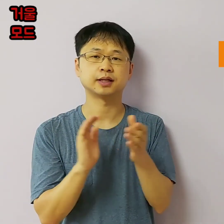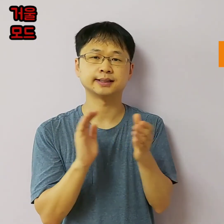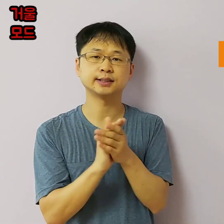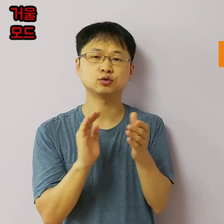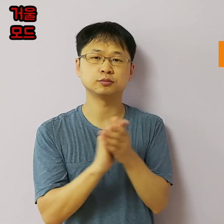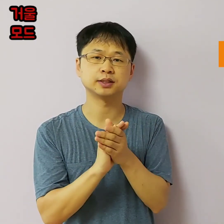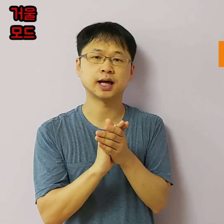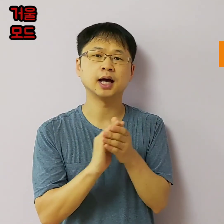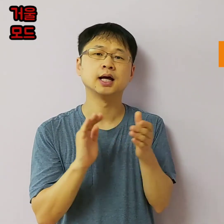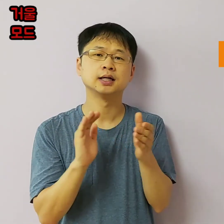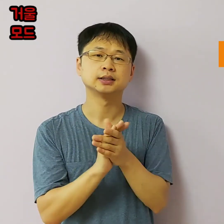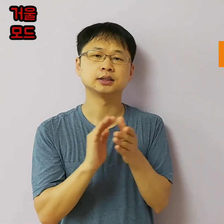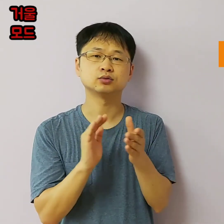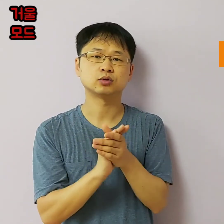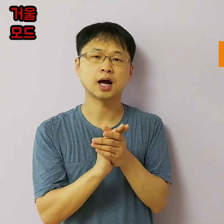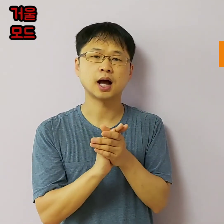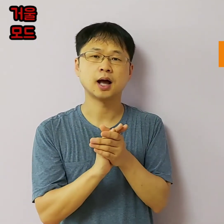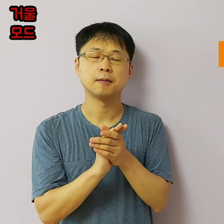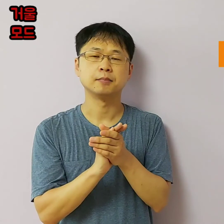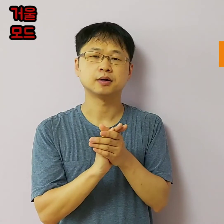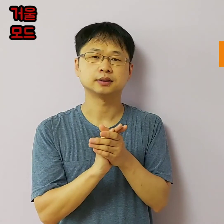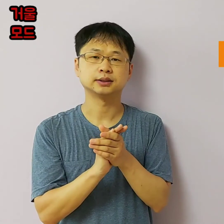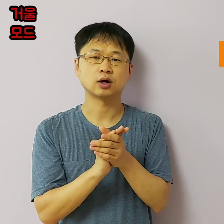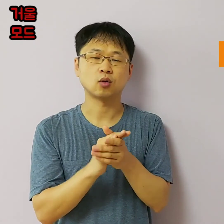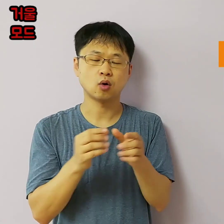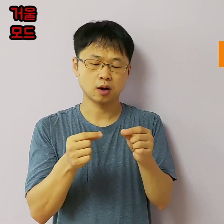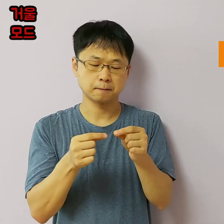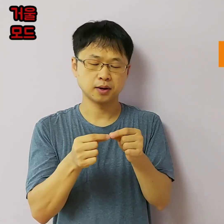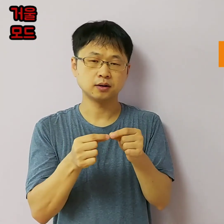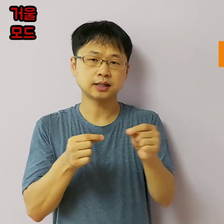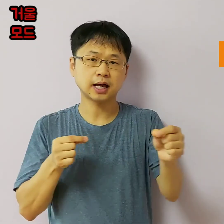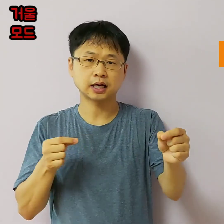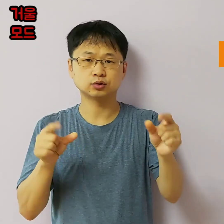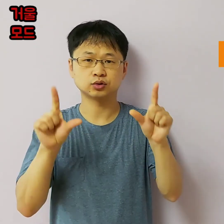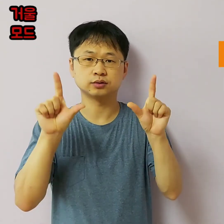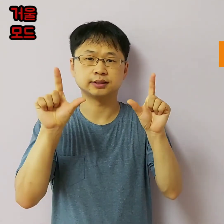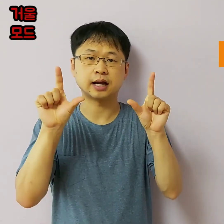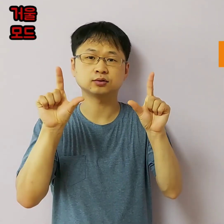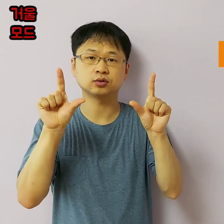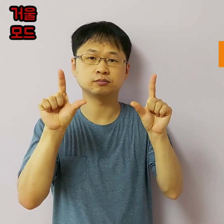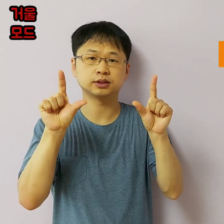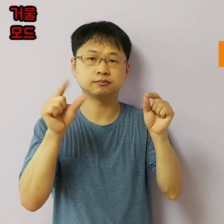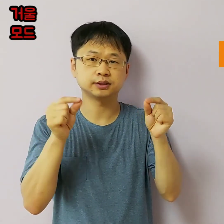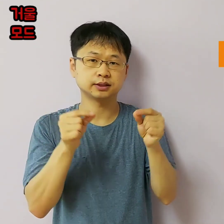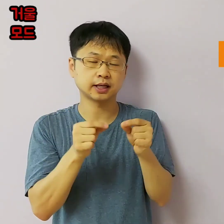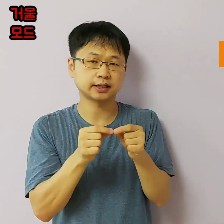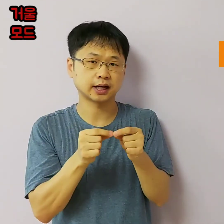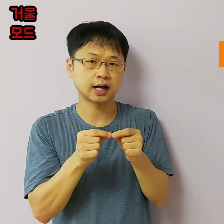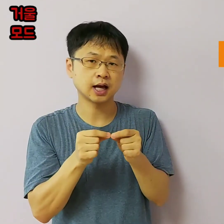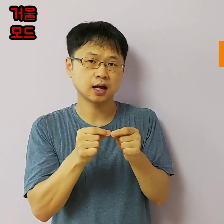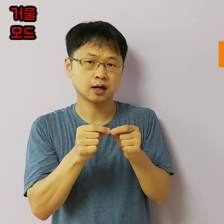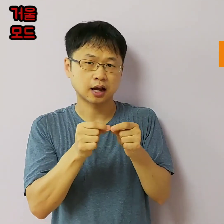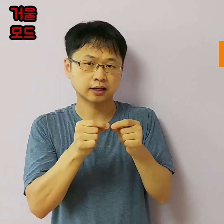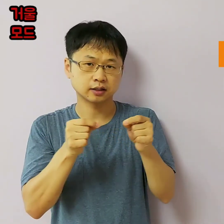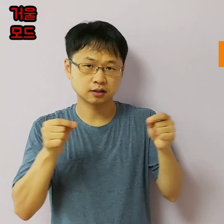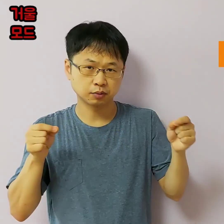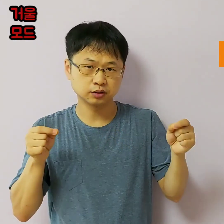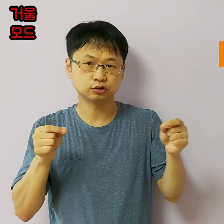됩니다. 친구입니다. 친구가 멀어진다고. 멀다라는 수어는 양손 엄지검지를 댔다가 간격을